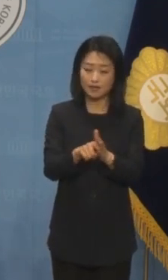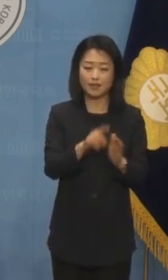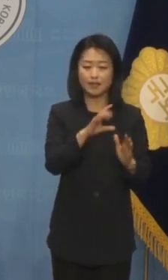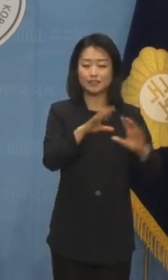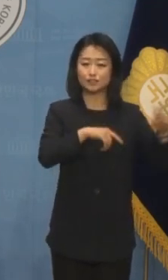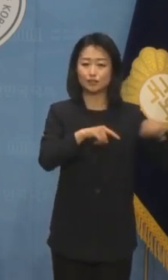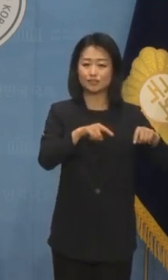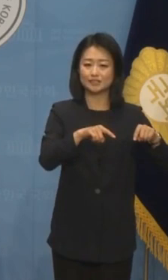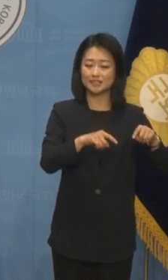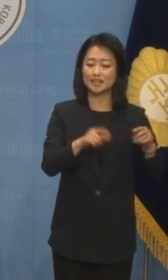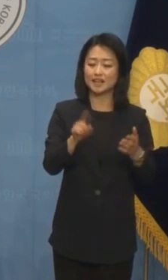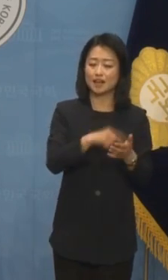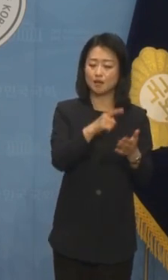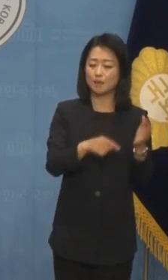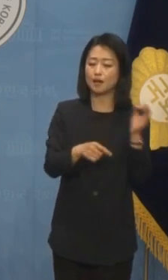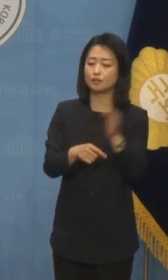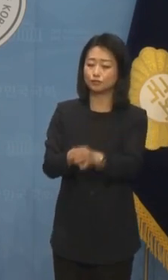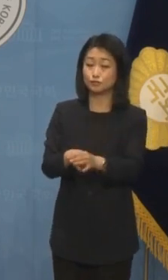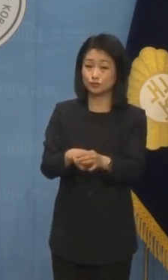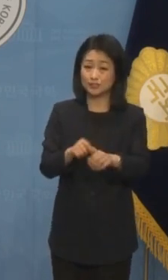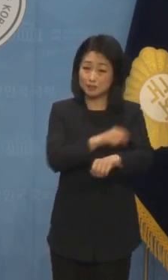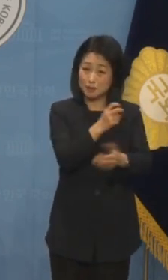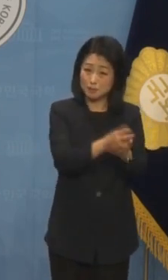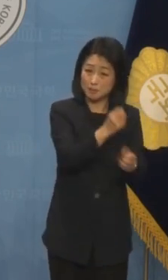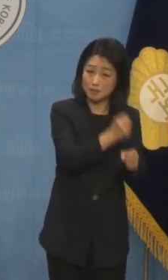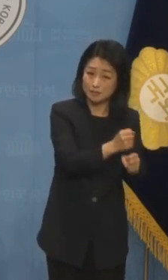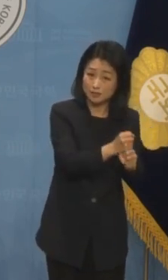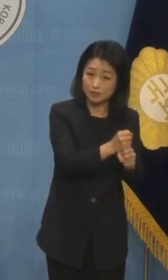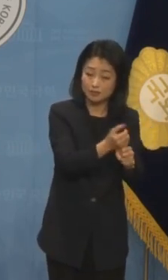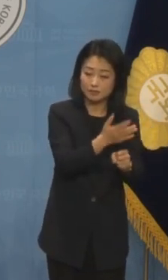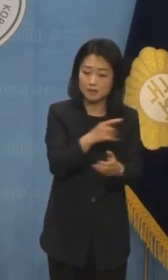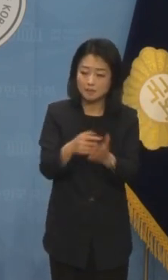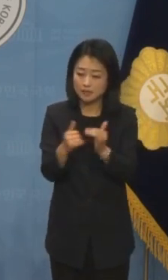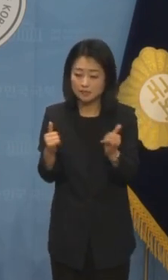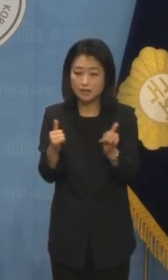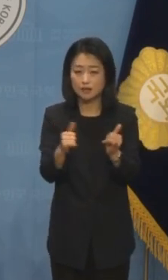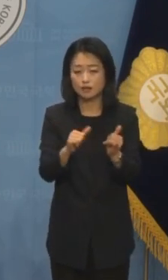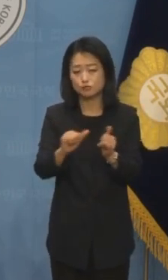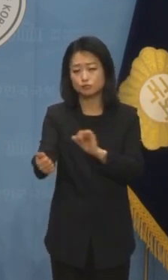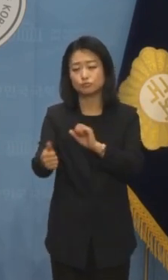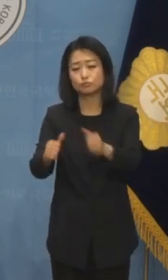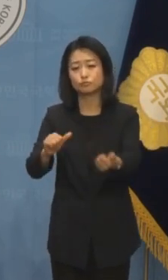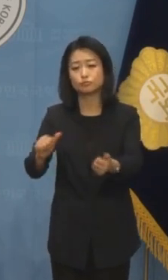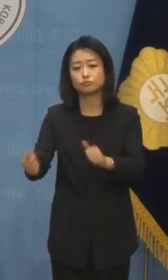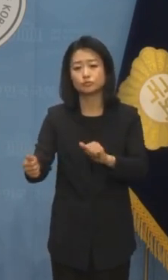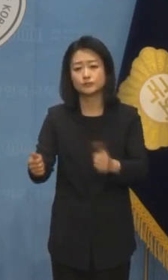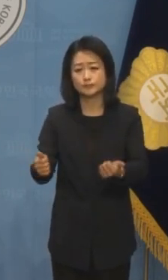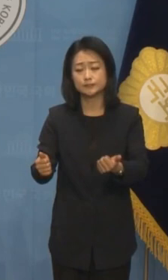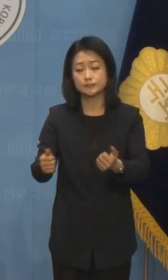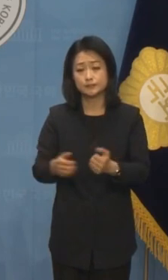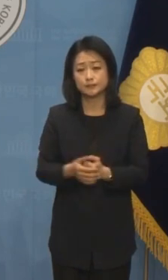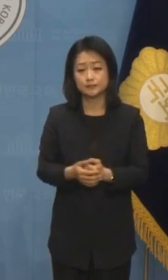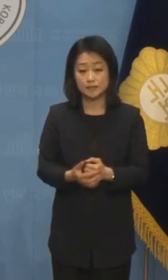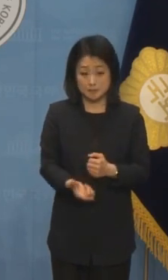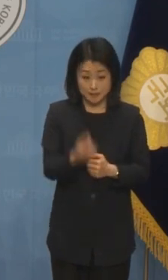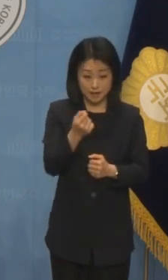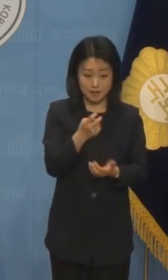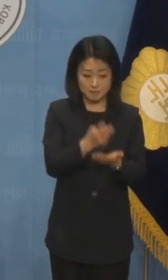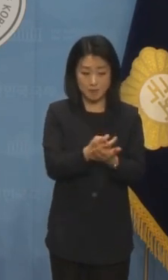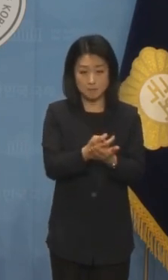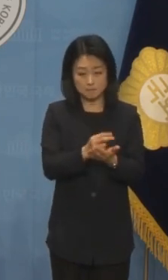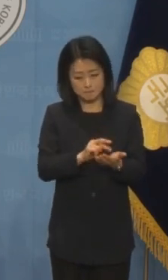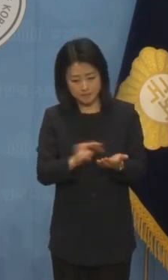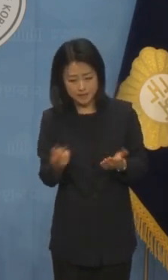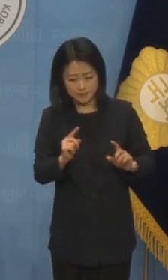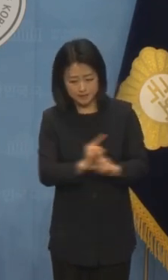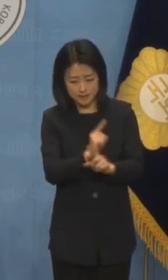생색을 내며 전세사기 특별법을 제정했지만 피해자들은 여전히 죽어나가고 있습니다. 그렇다면 조속히 다른 대책을